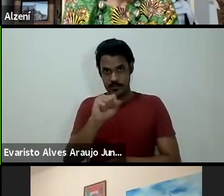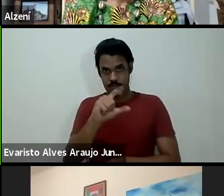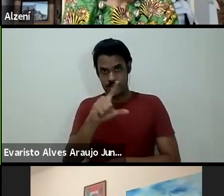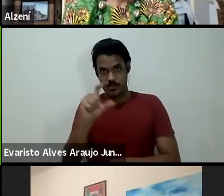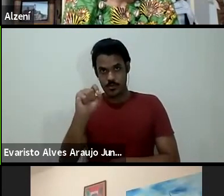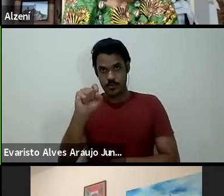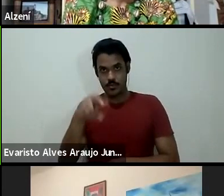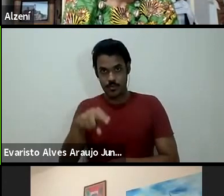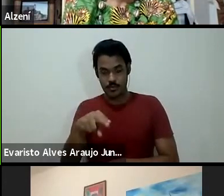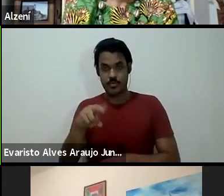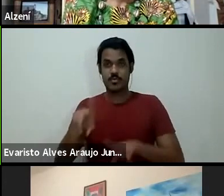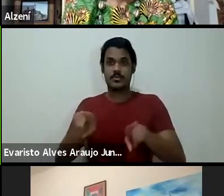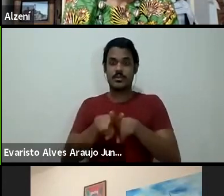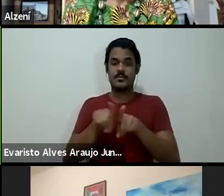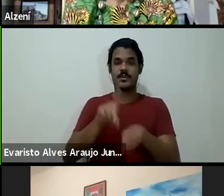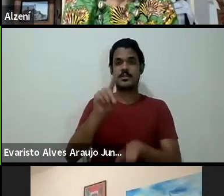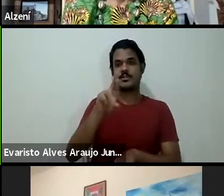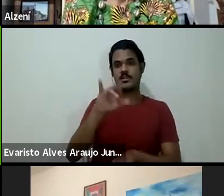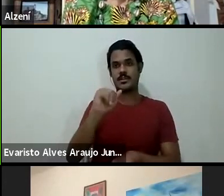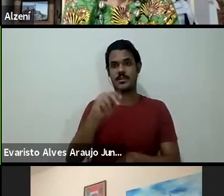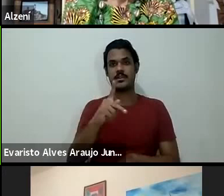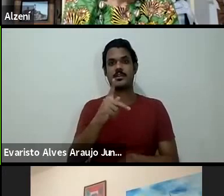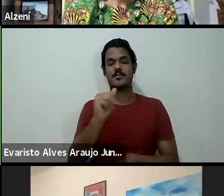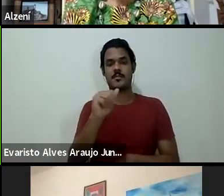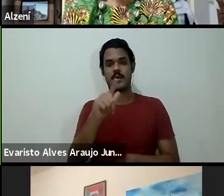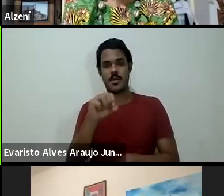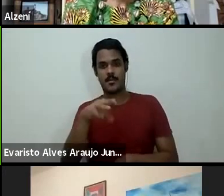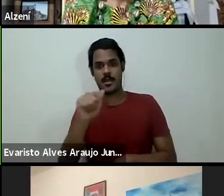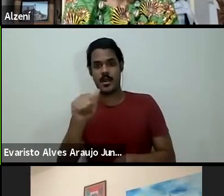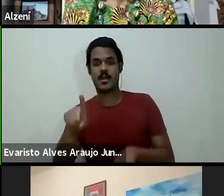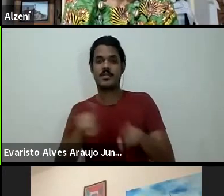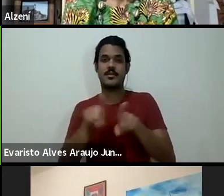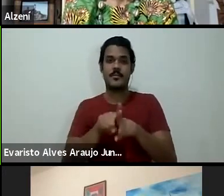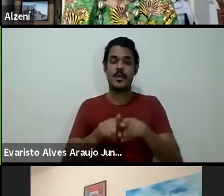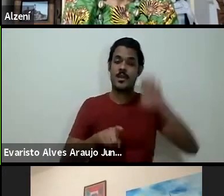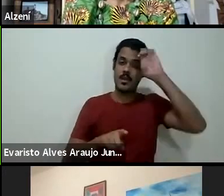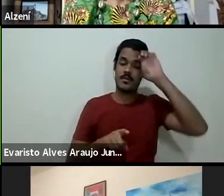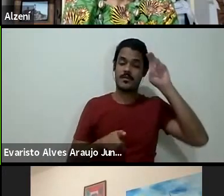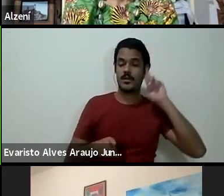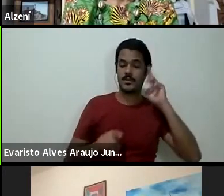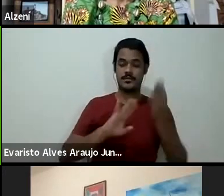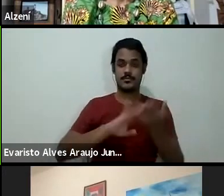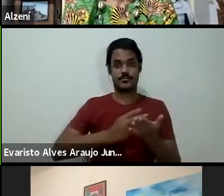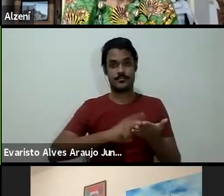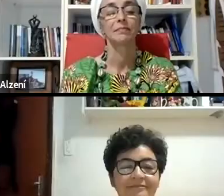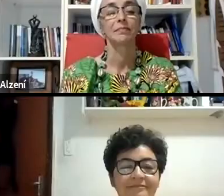a Dira, a Pamela e também o nosso intérprete Evaristo.